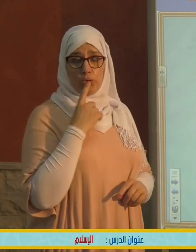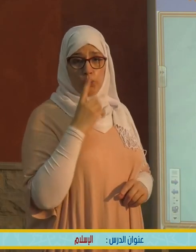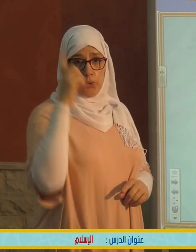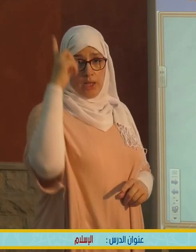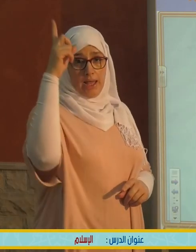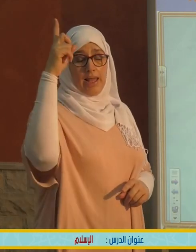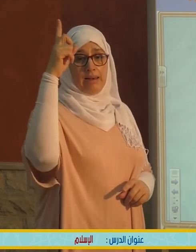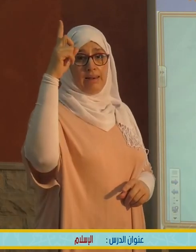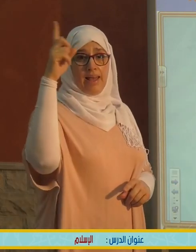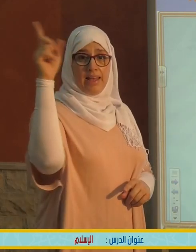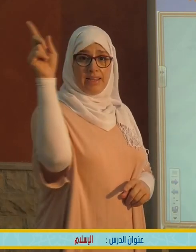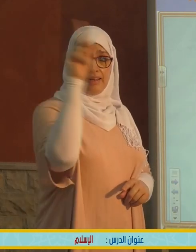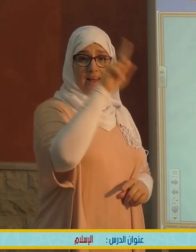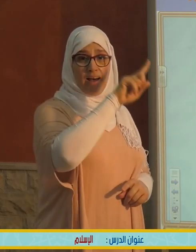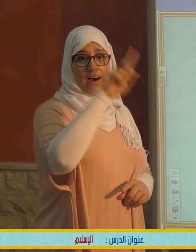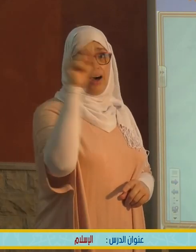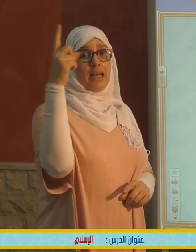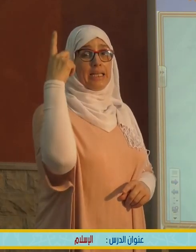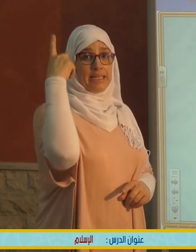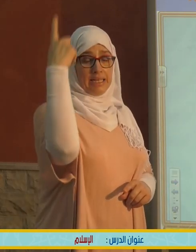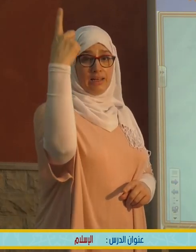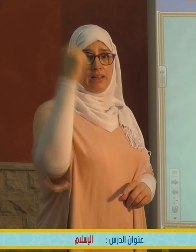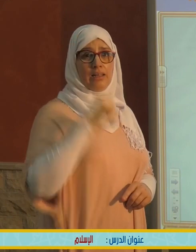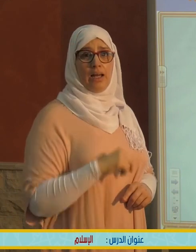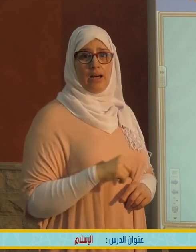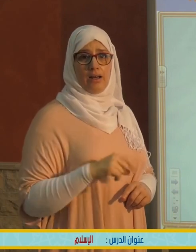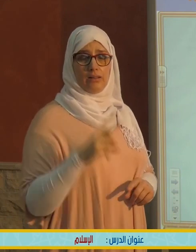أشهد أن لا إله إلا الله.